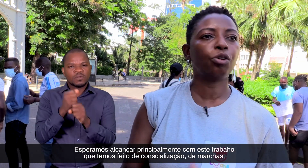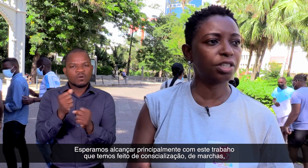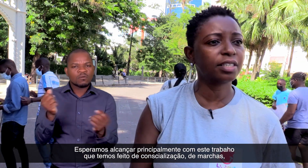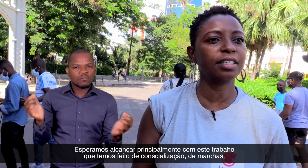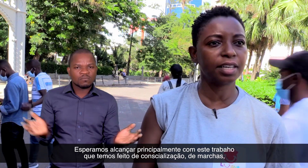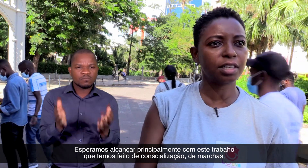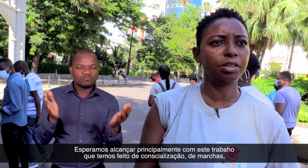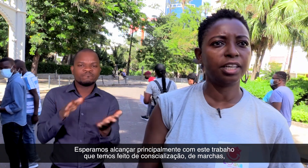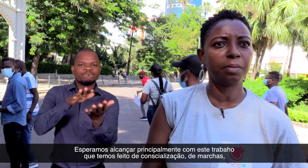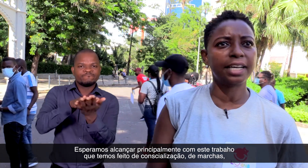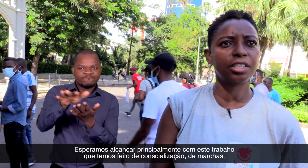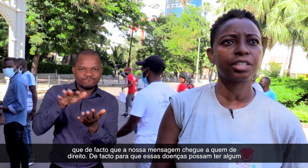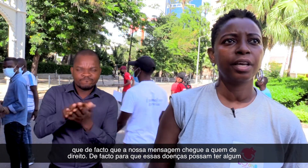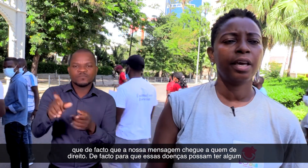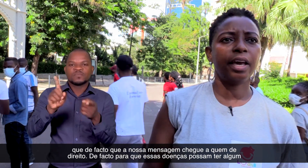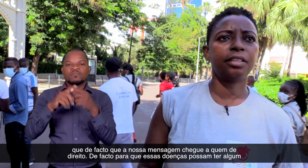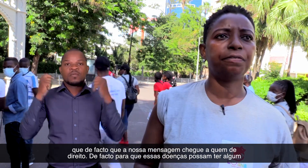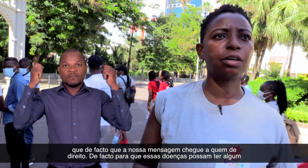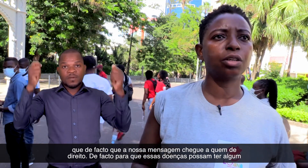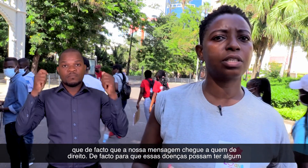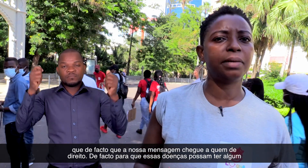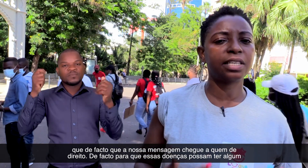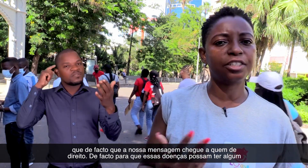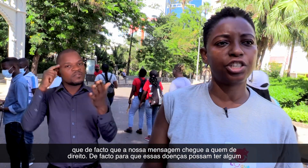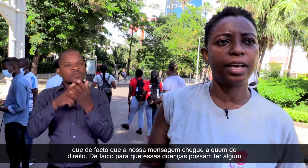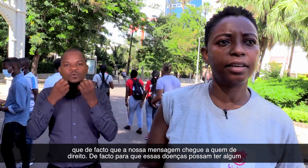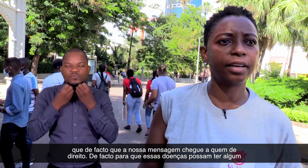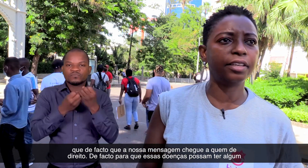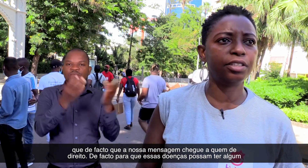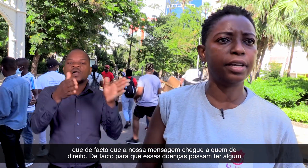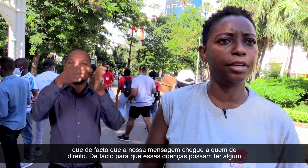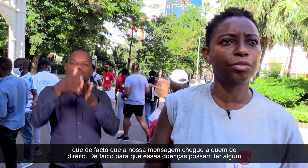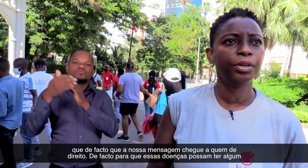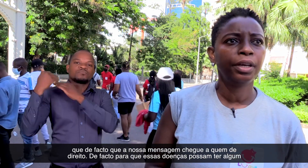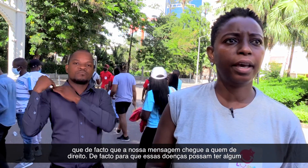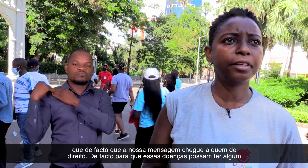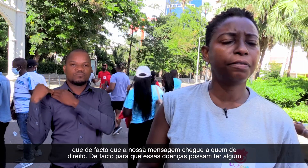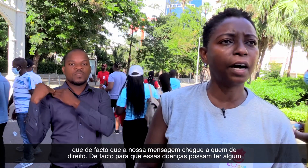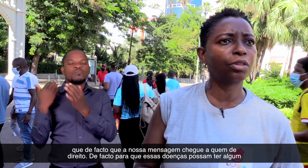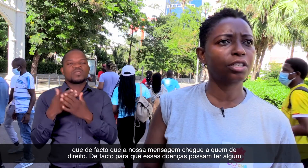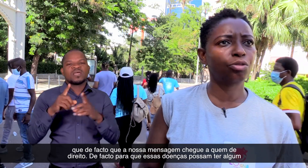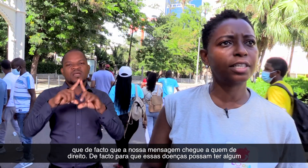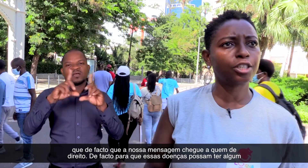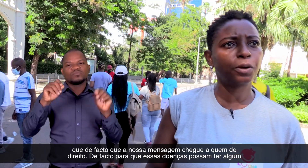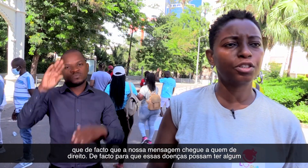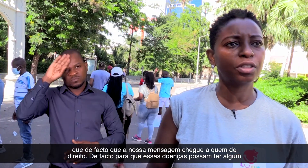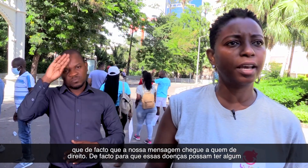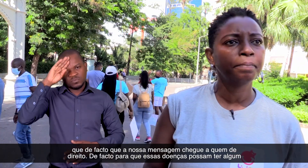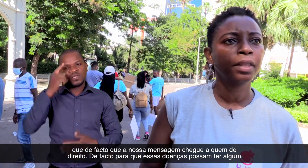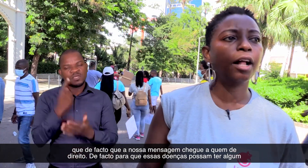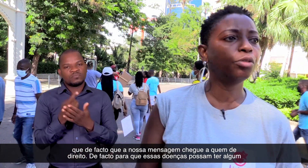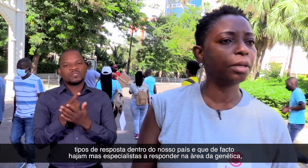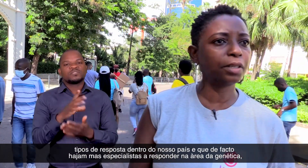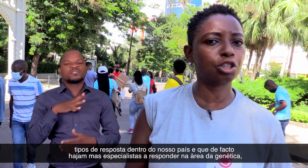consciencialização e das marchas, é que, de facto, a nossa mensagem chegue a quem de direito, é que, de facto, essas doenças possam